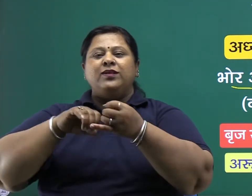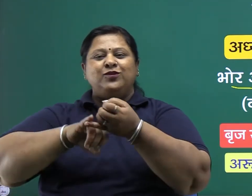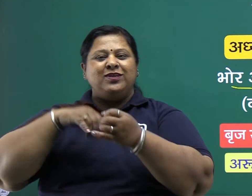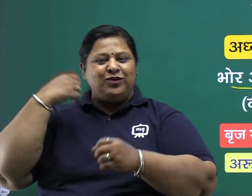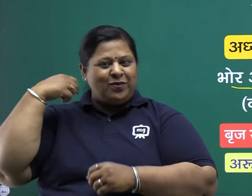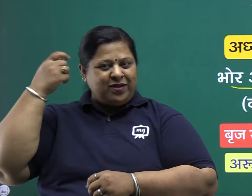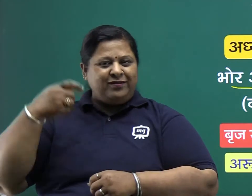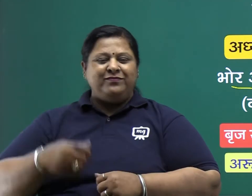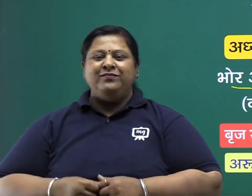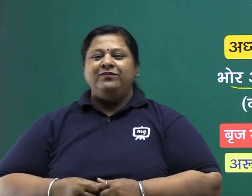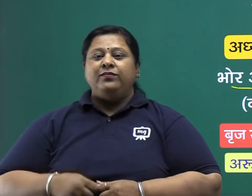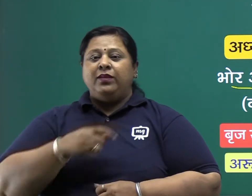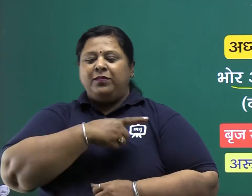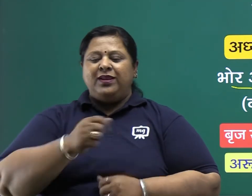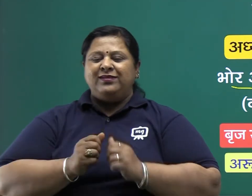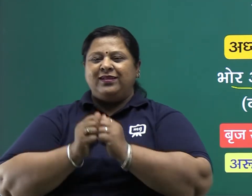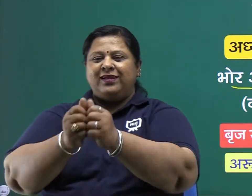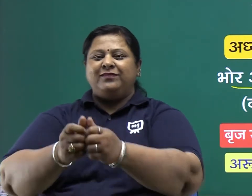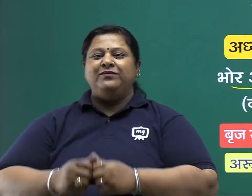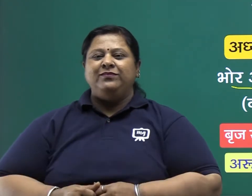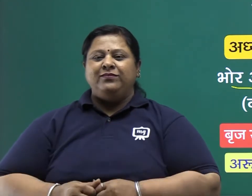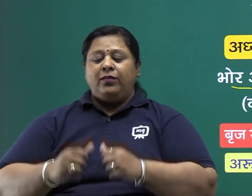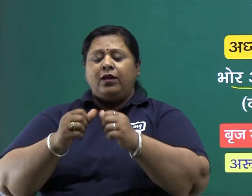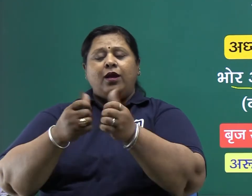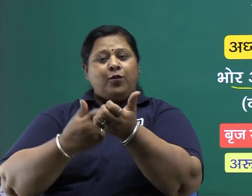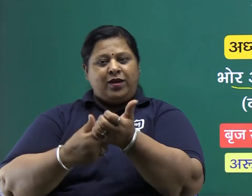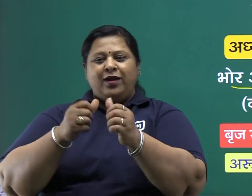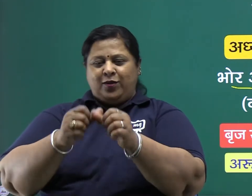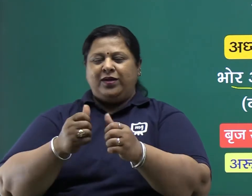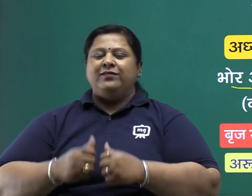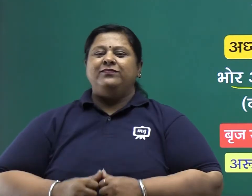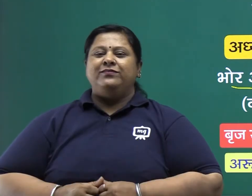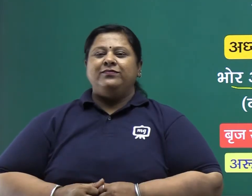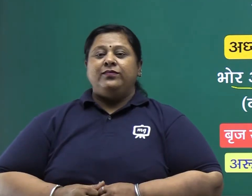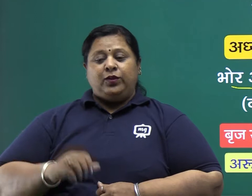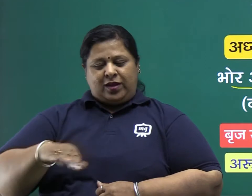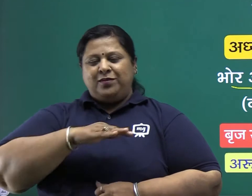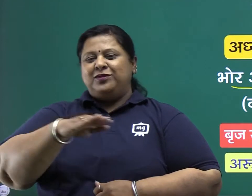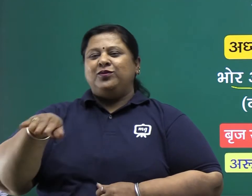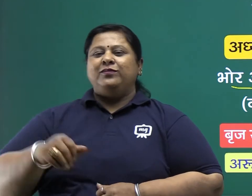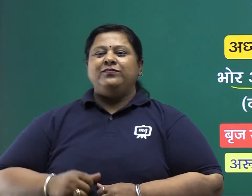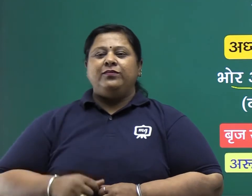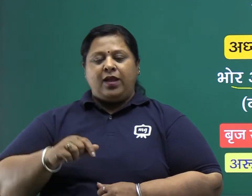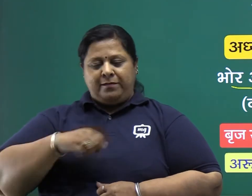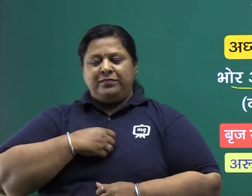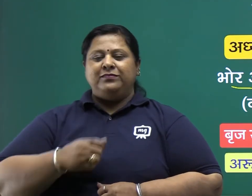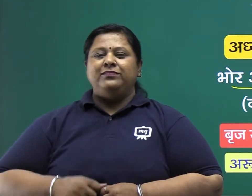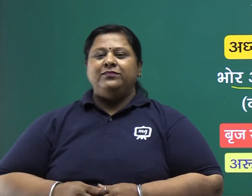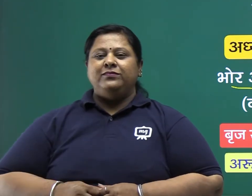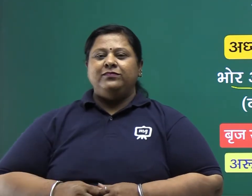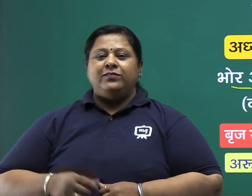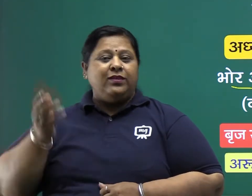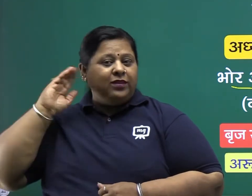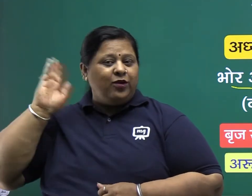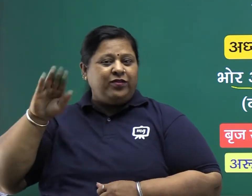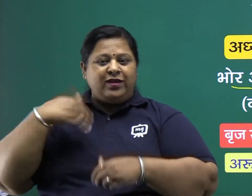शर्मा और मेरे साथ हैं अरुणा अरोड़ा। तो आइए बच्चों, हम